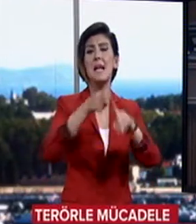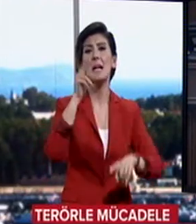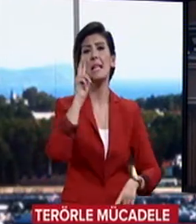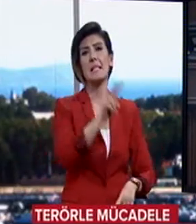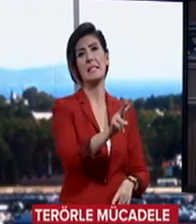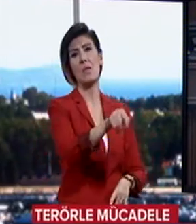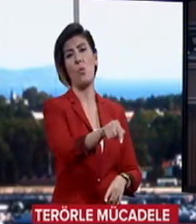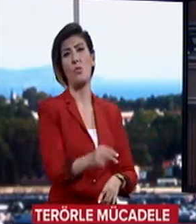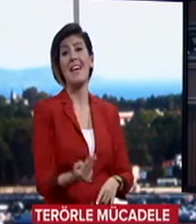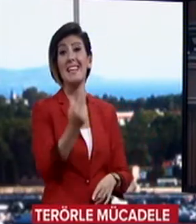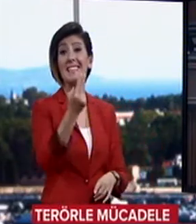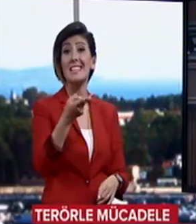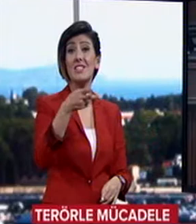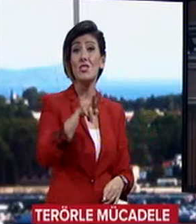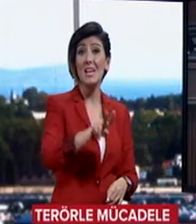siyaset izleniyor.